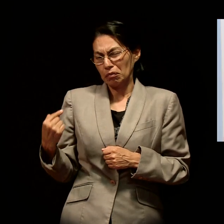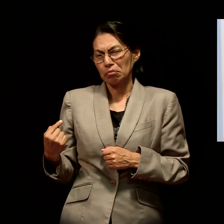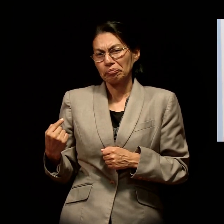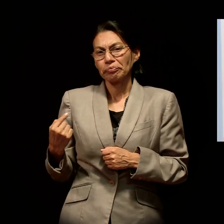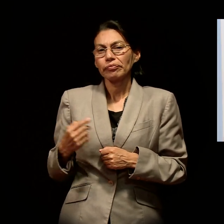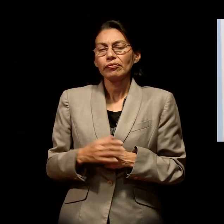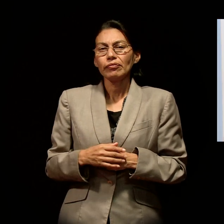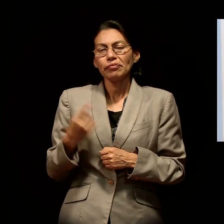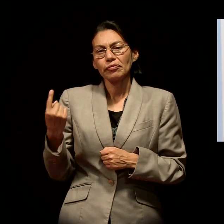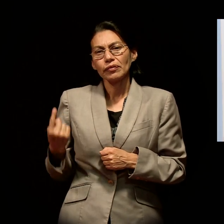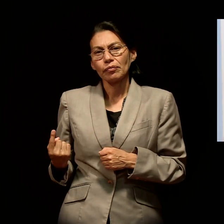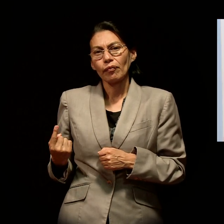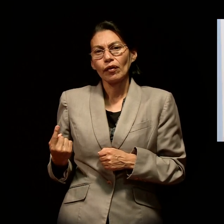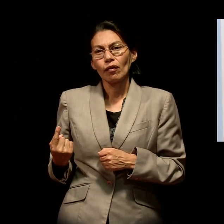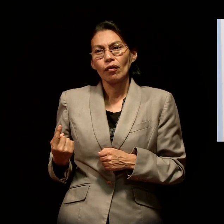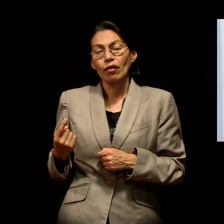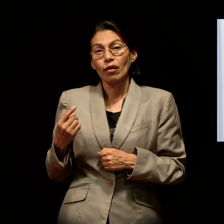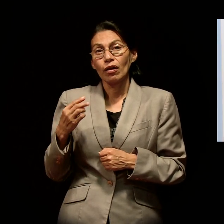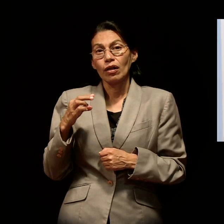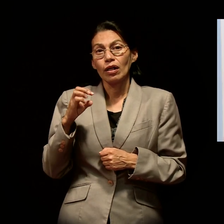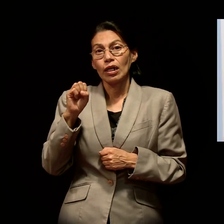Sami con